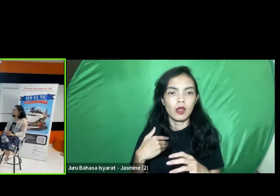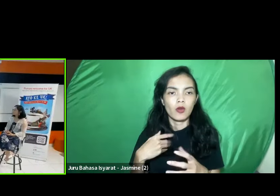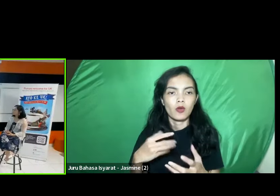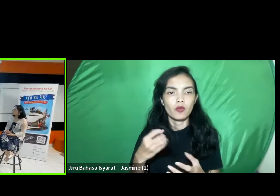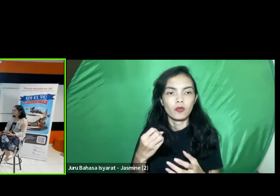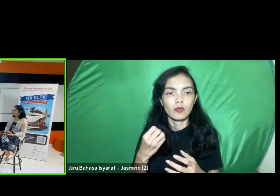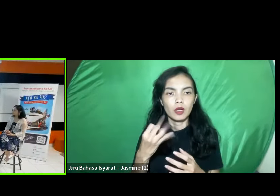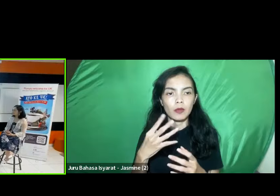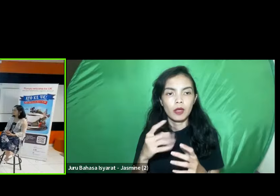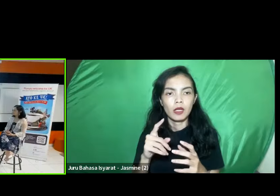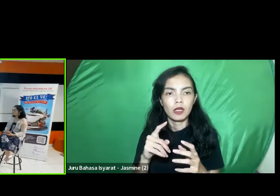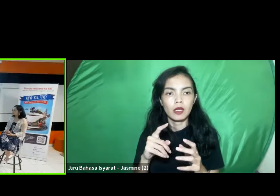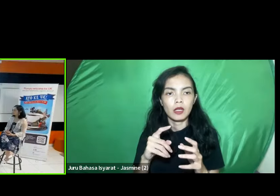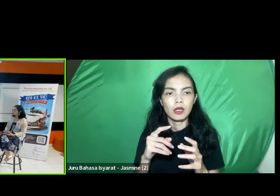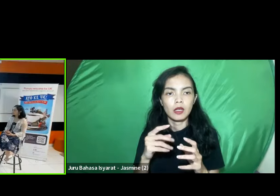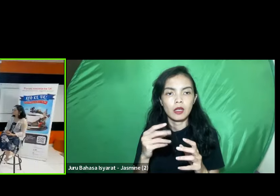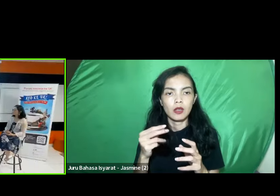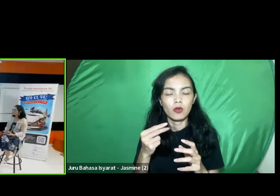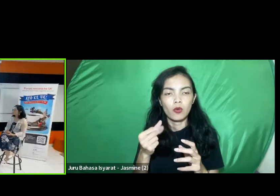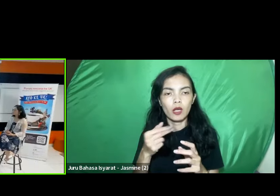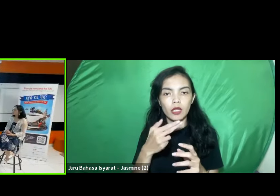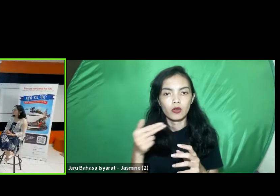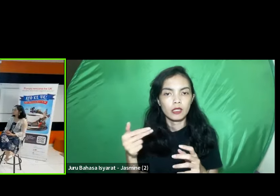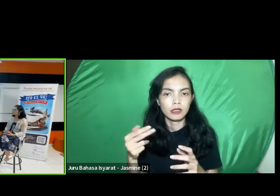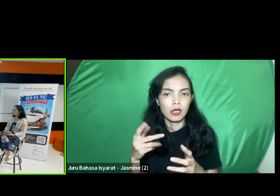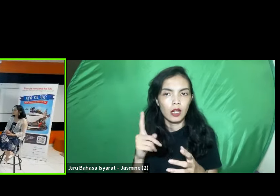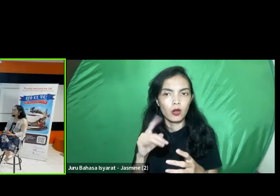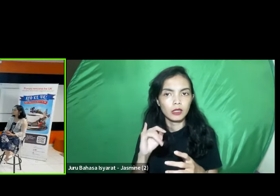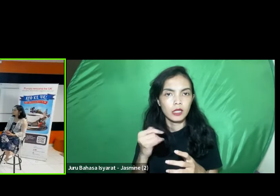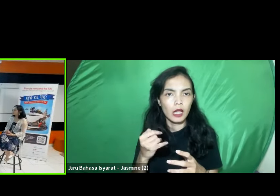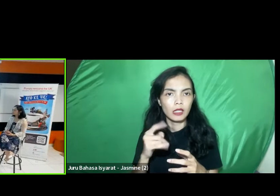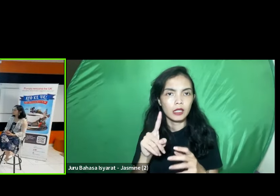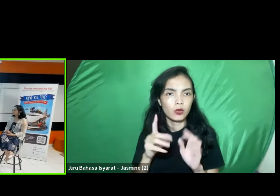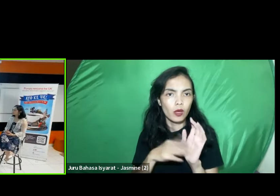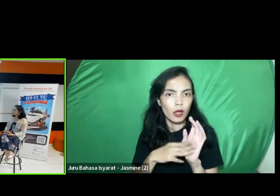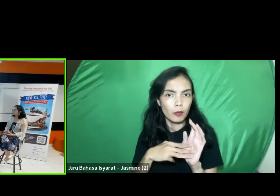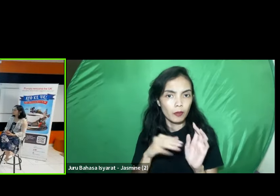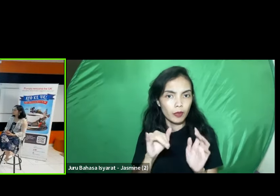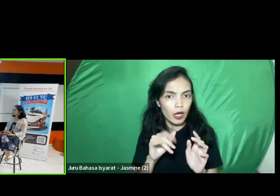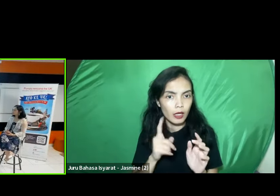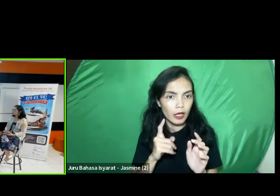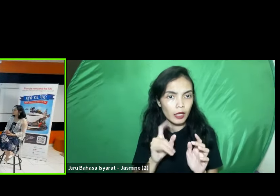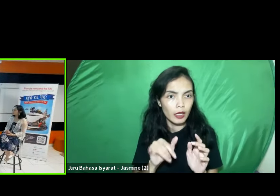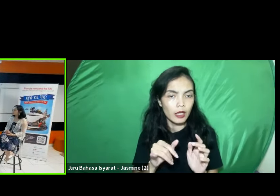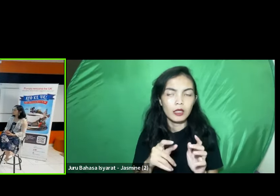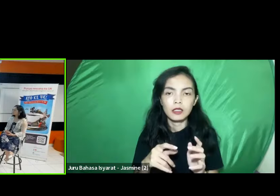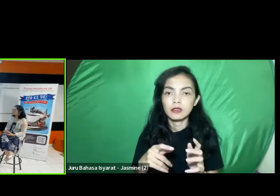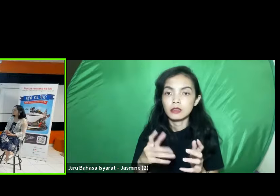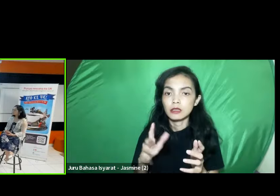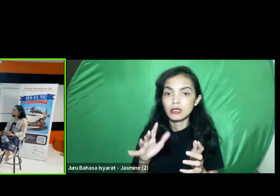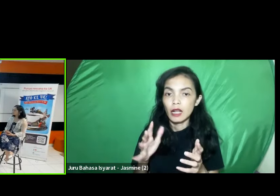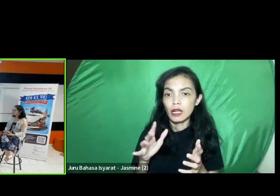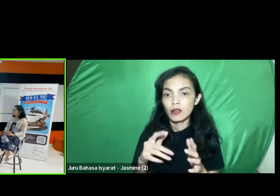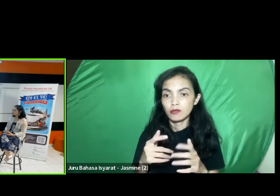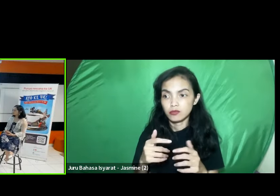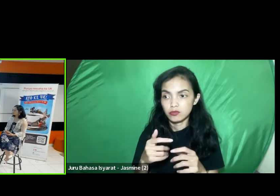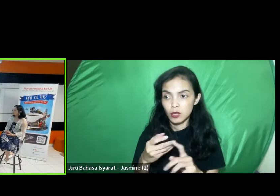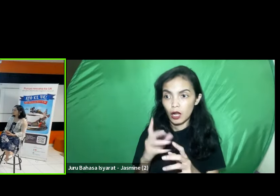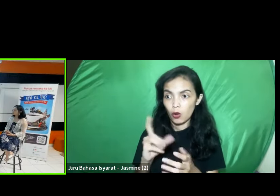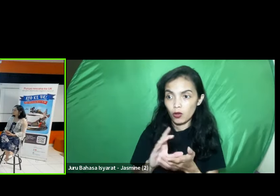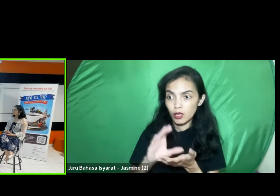M ya 1 miliar teman-teman akan menerima R miliar kalau dapat ya kira-kira teman-teman worth it enggak dikasih R